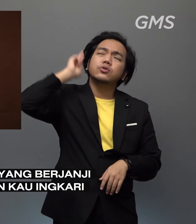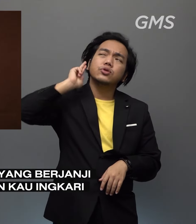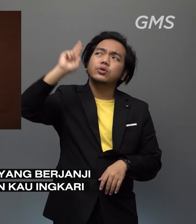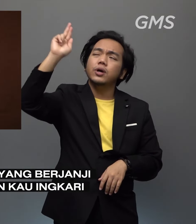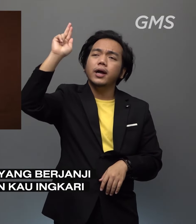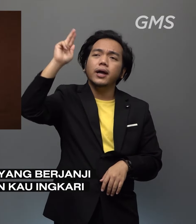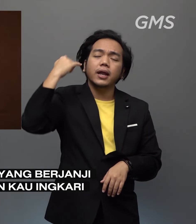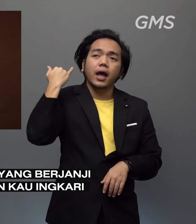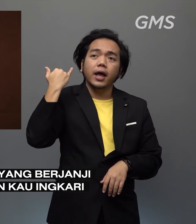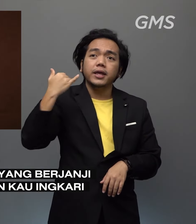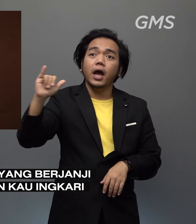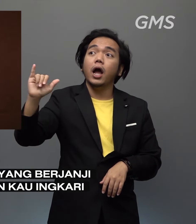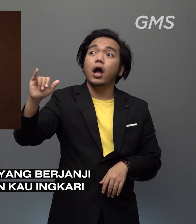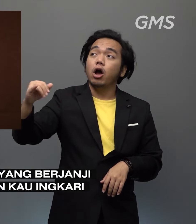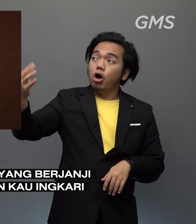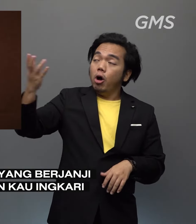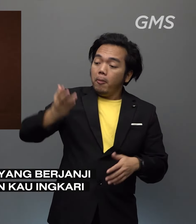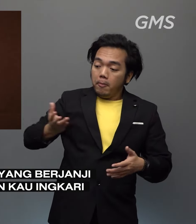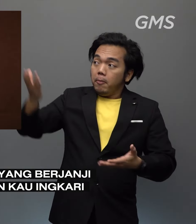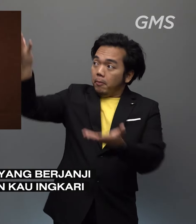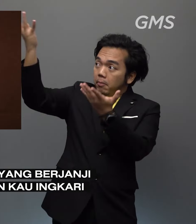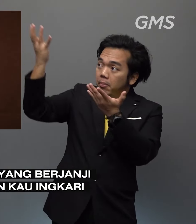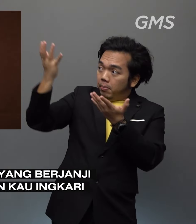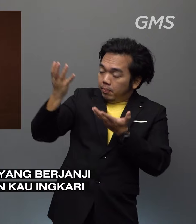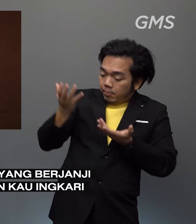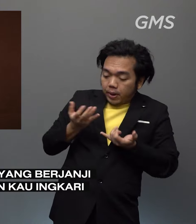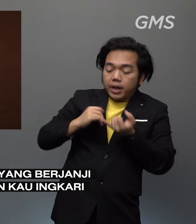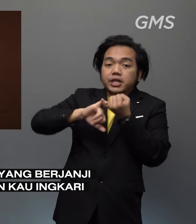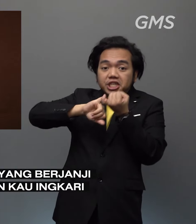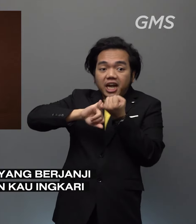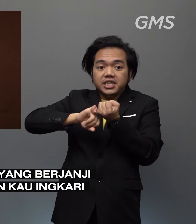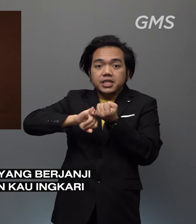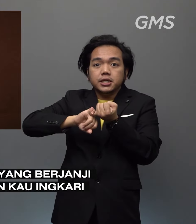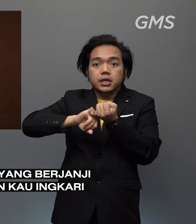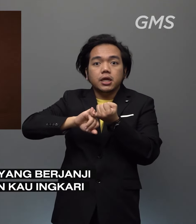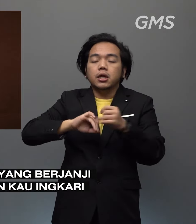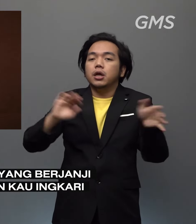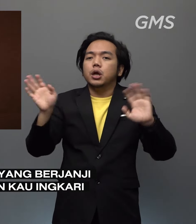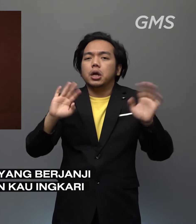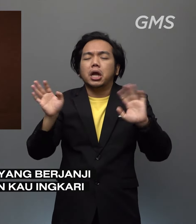Tuhan yang berjanji. Tak